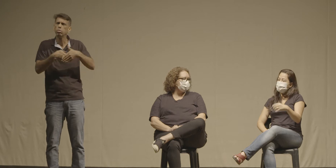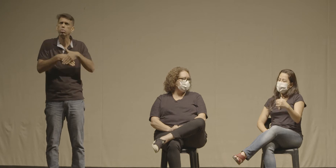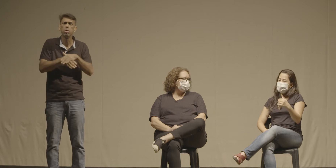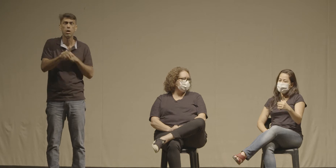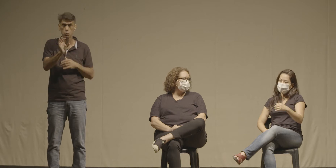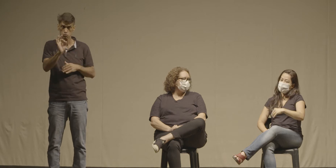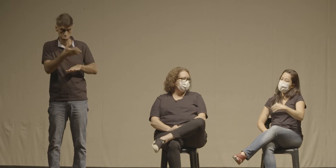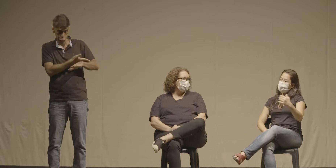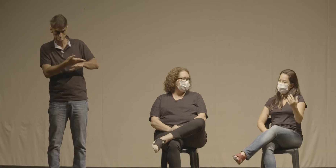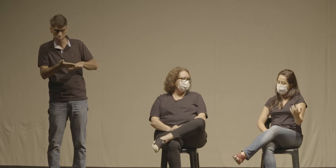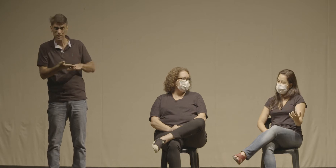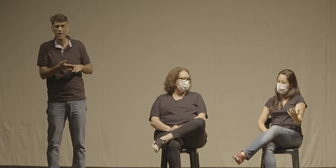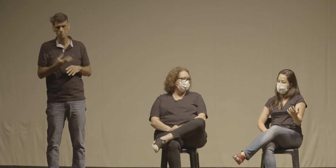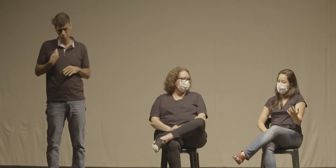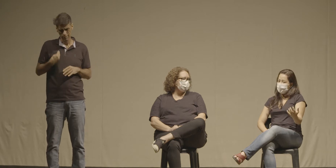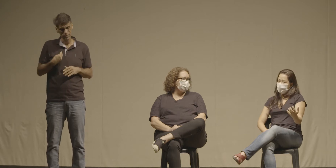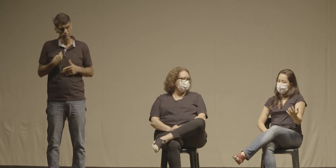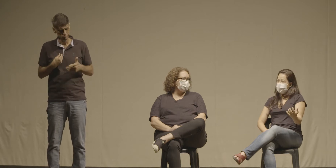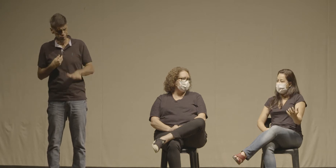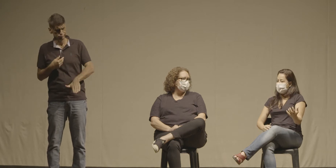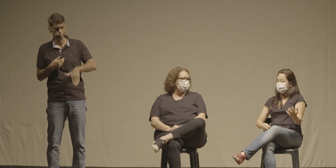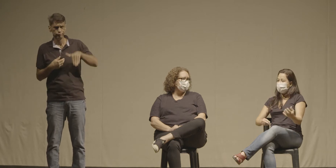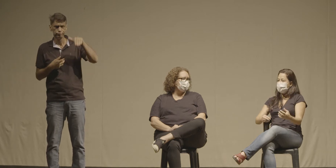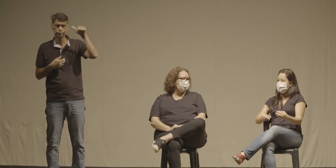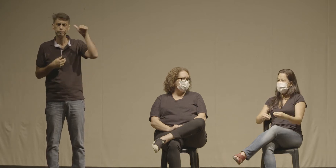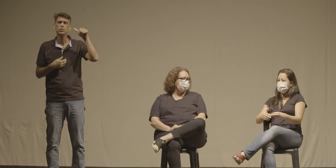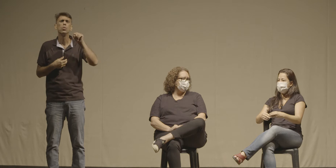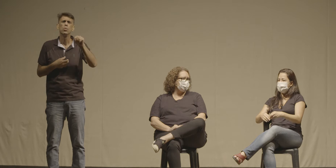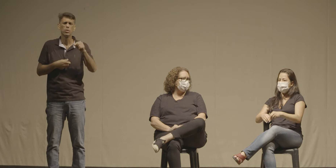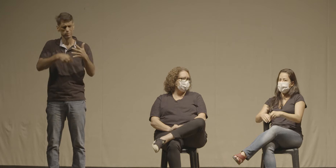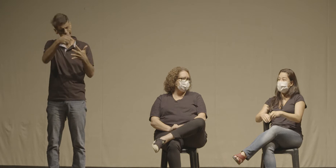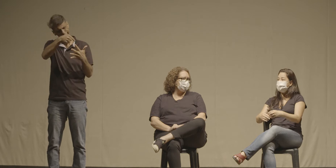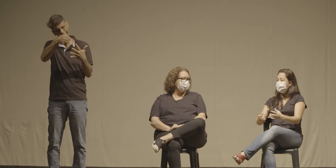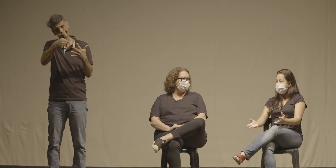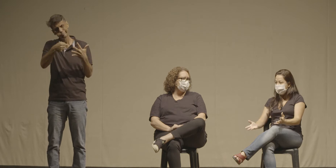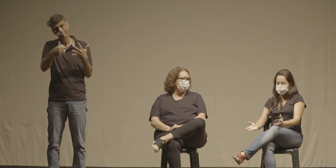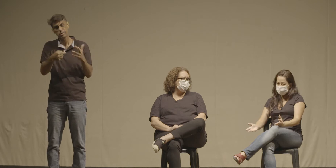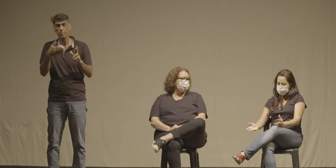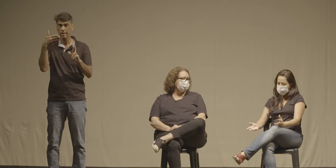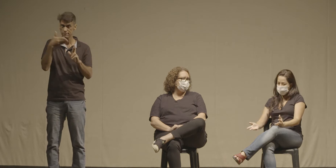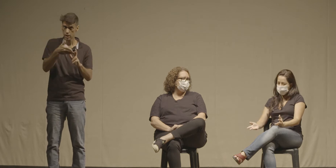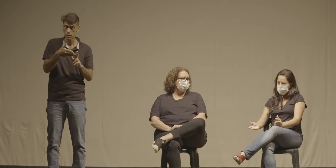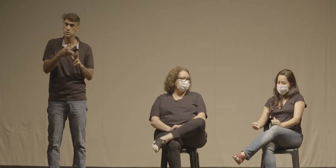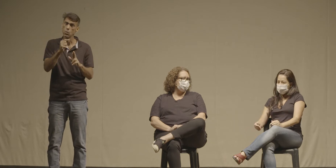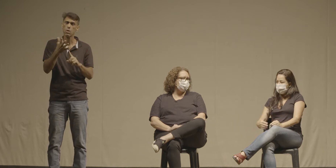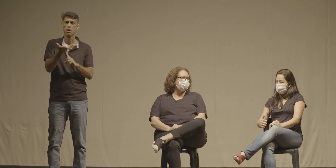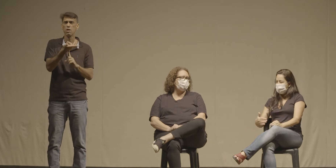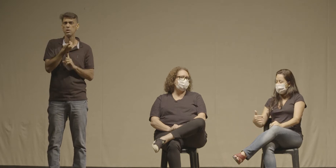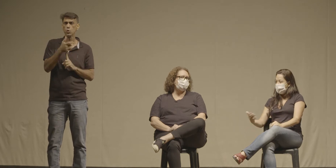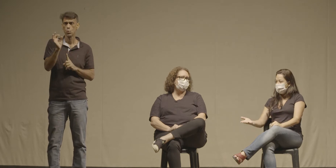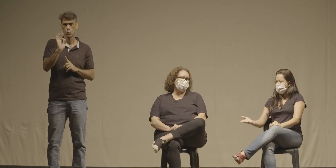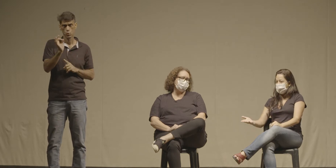me foi passado durante a minha vida todas essas referências artísticas. Eu